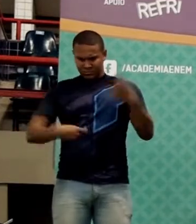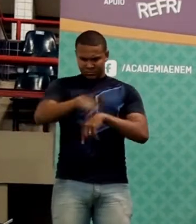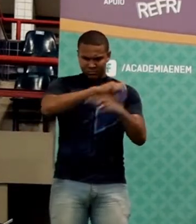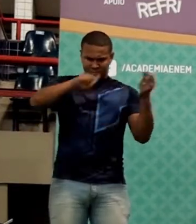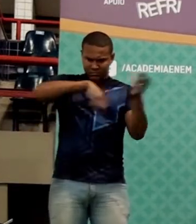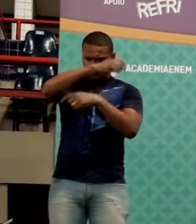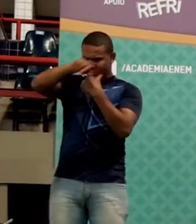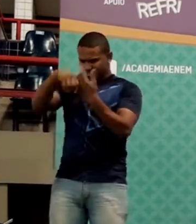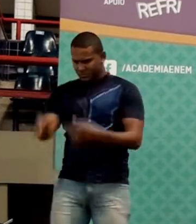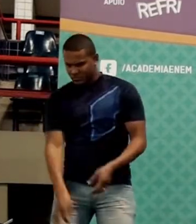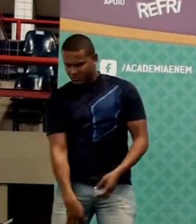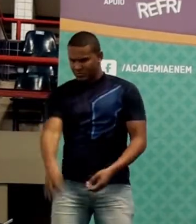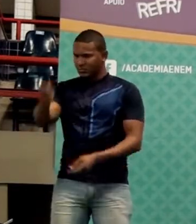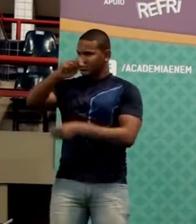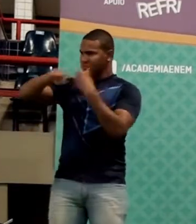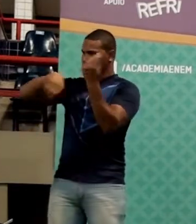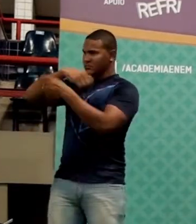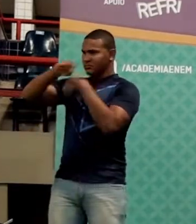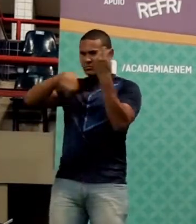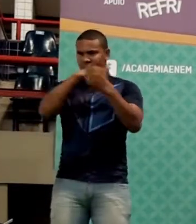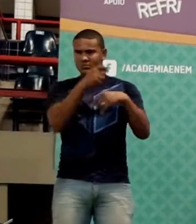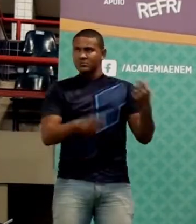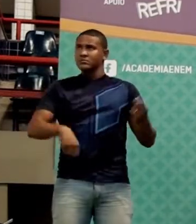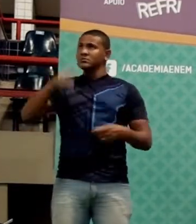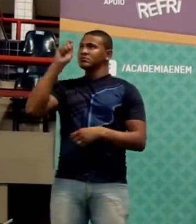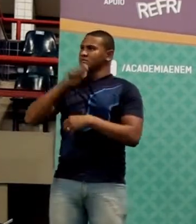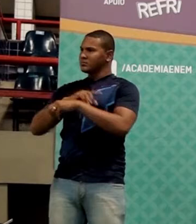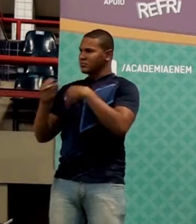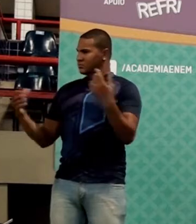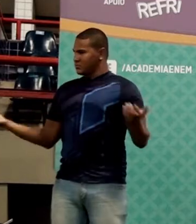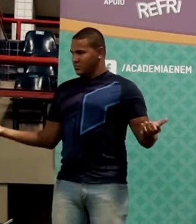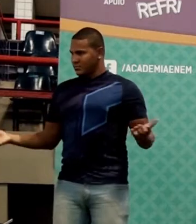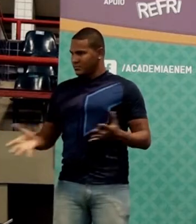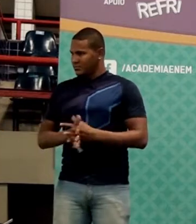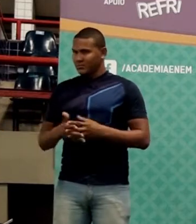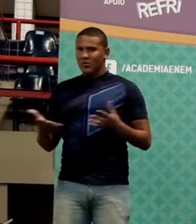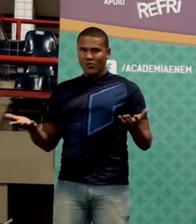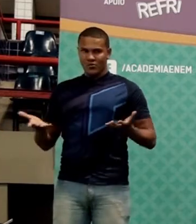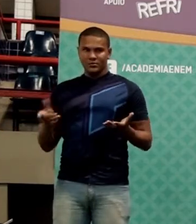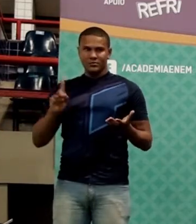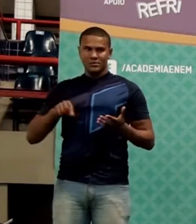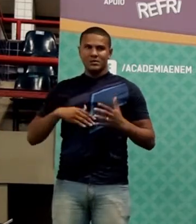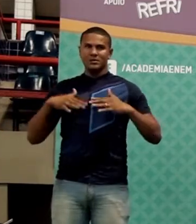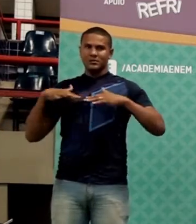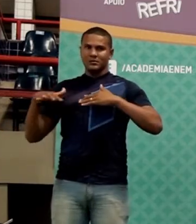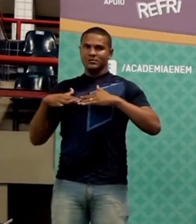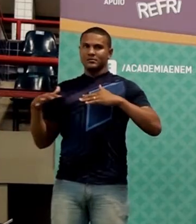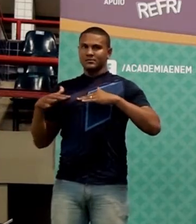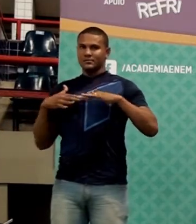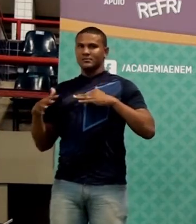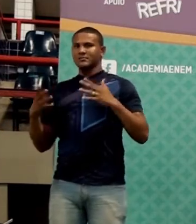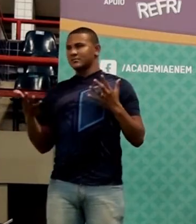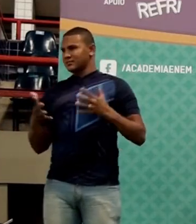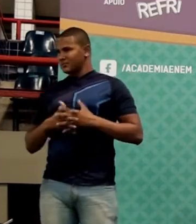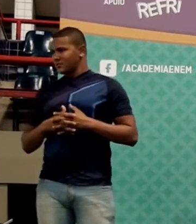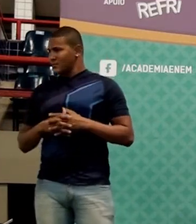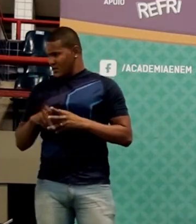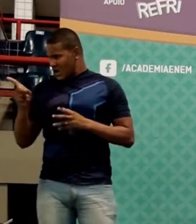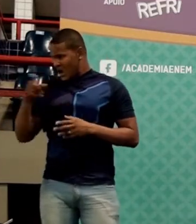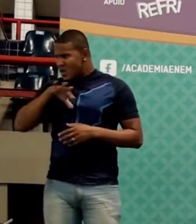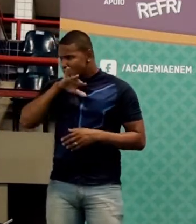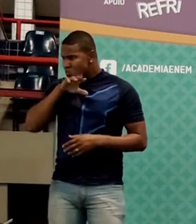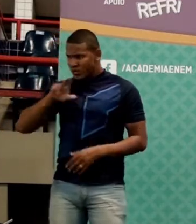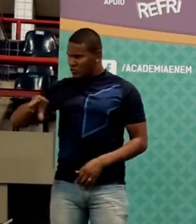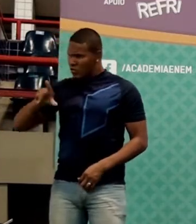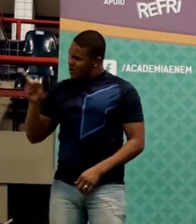debaixo das pernas e joga para cima, é a necessidade de movimento. Vocês estão vendo na prática. Não é ruim não, é bom,